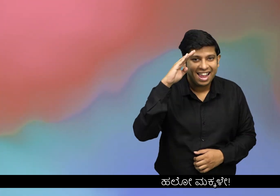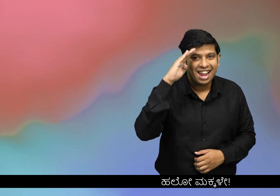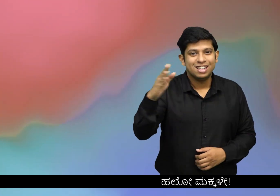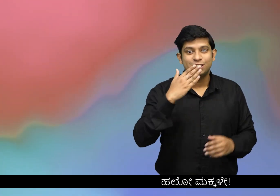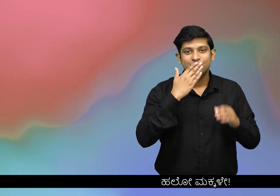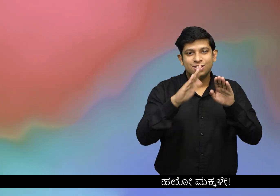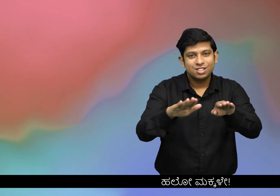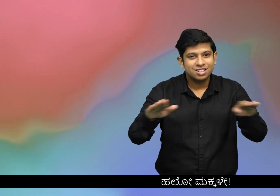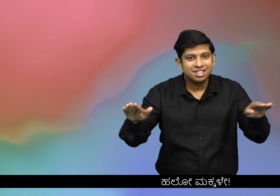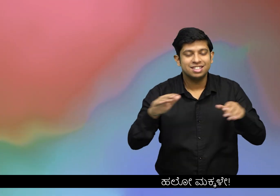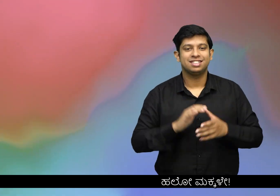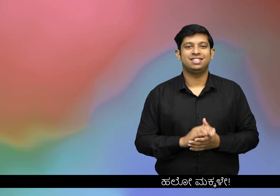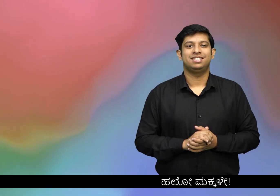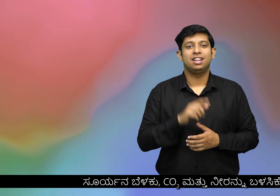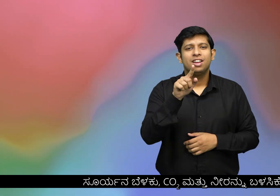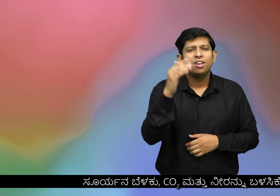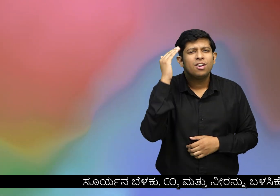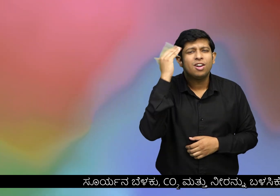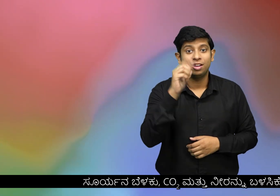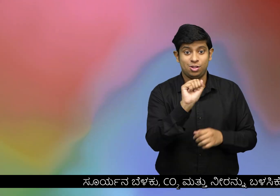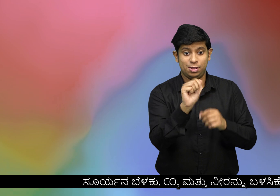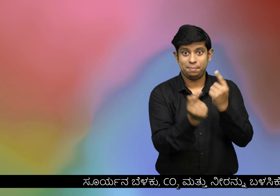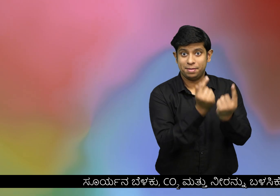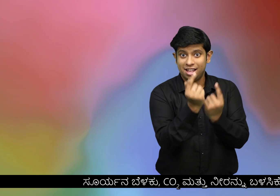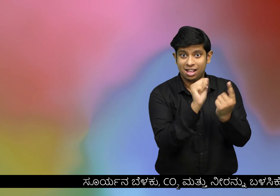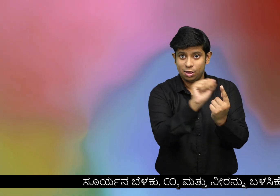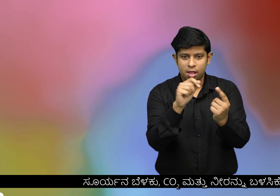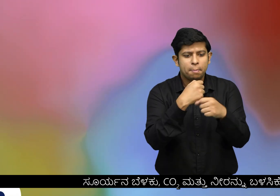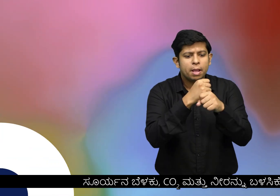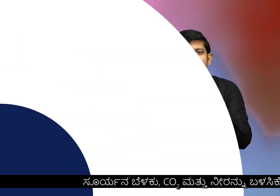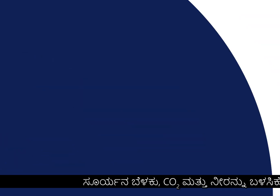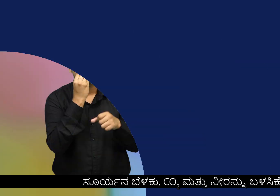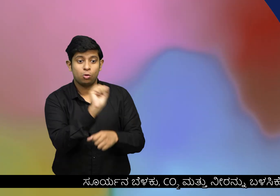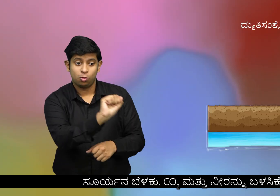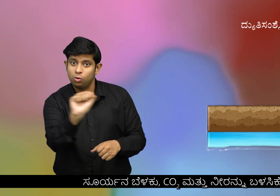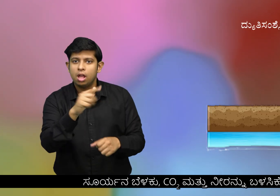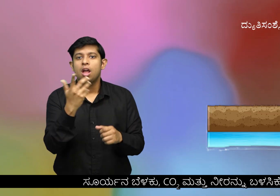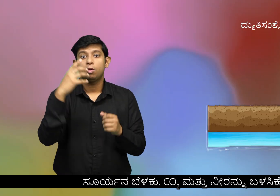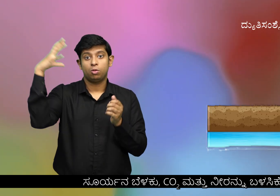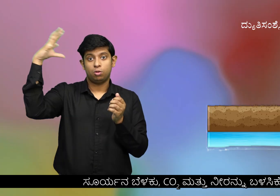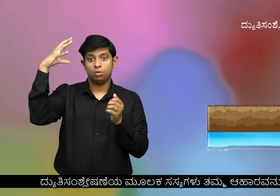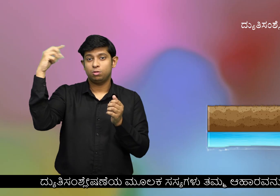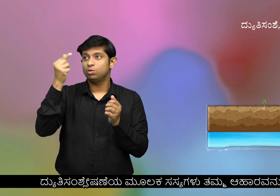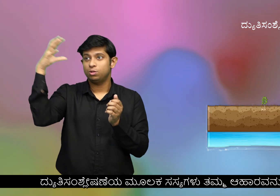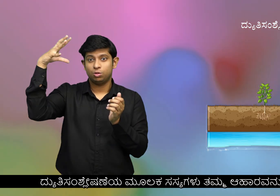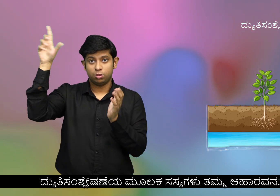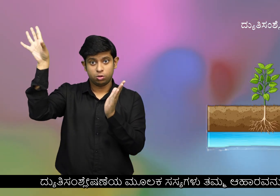ಹಲೋ ಮಕ್ಕಳೇ, ಸೂರ್ಯನ ಬೆಳಕು CO2 ಮತ್ತು ನೀರನ್ನು ಬಳಸಿಕೊಂಡು ದ್ಯುತಿಸಂಶ್ಲೇಷಣೆಯ